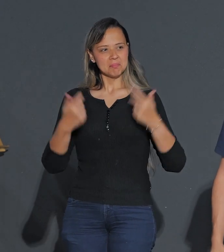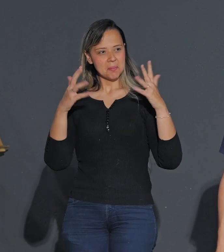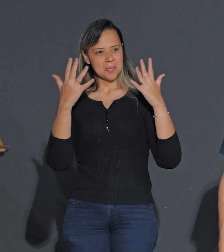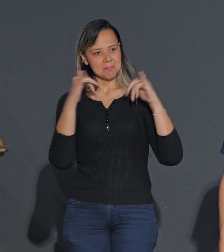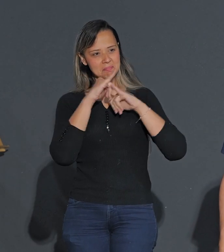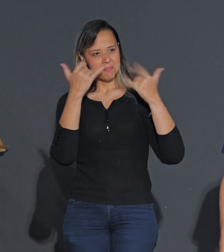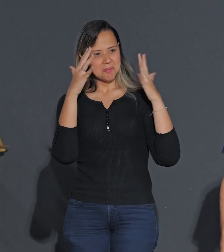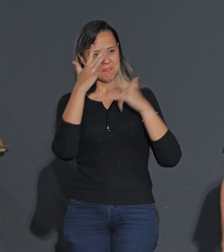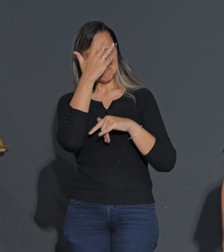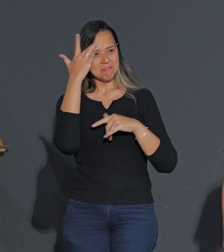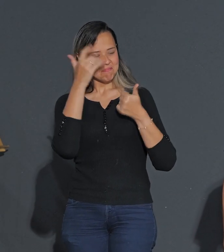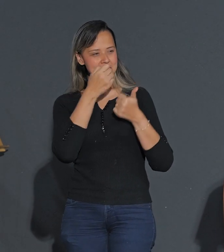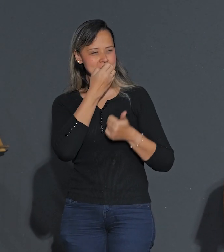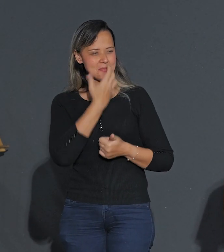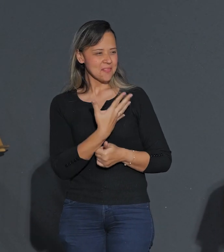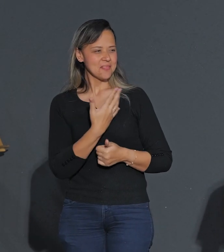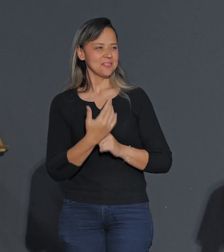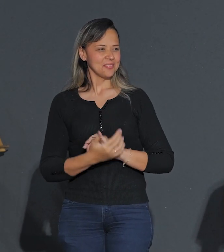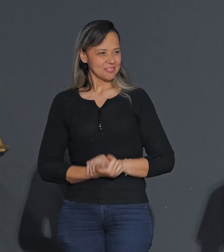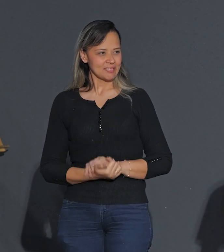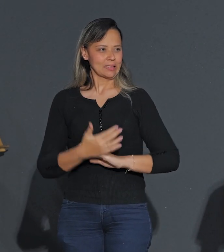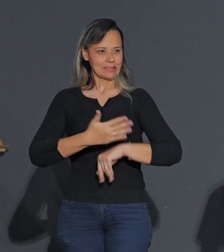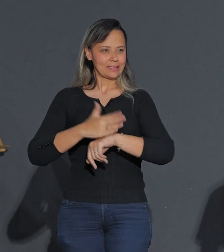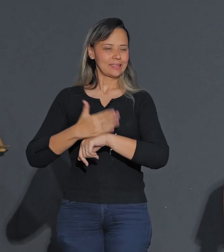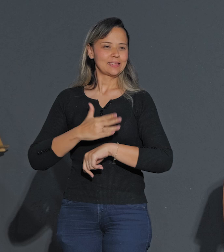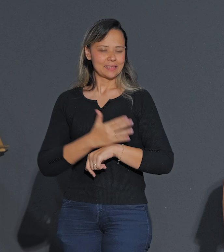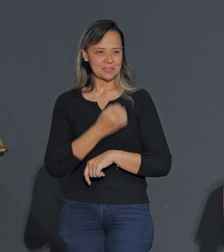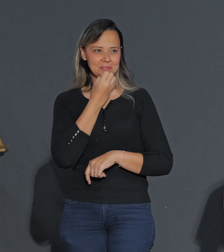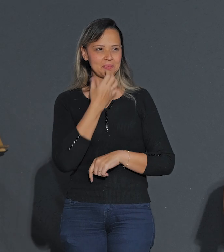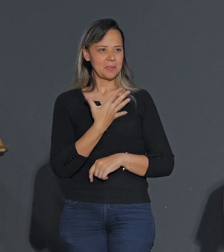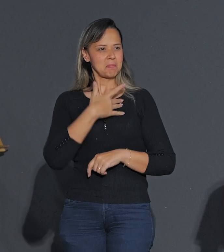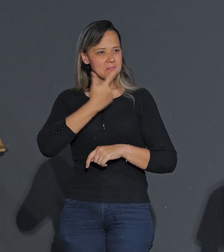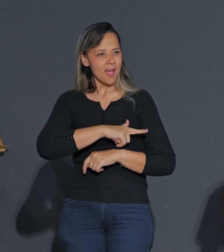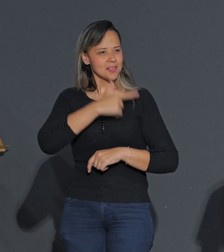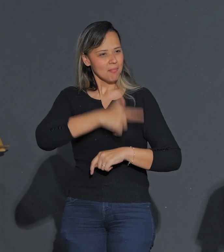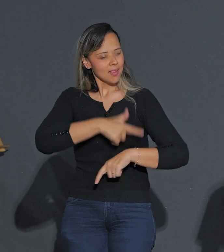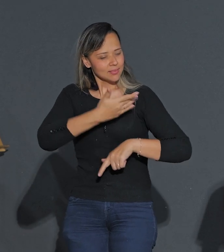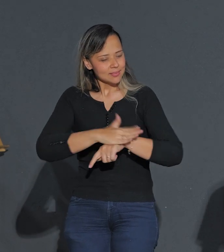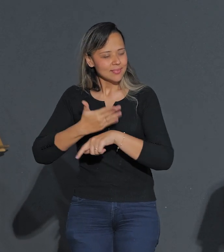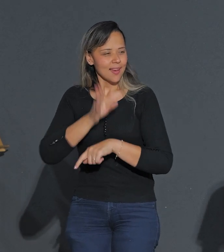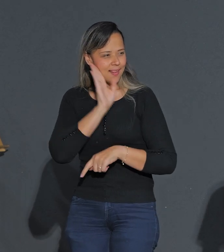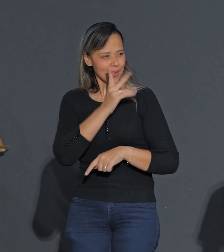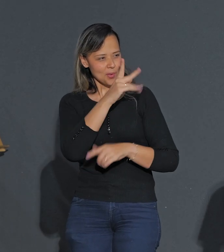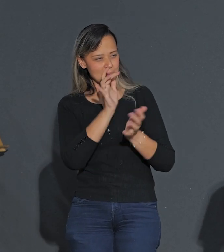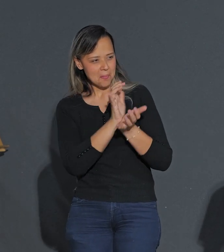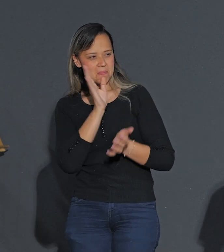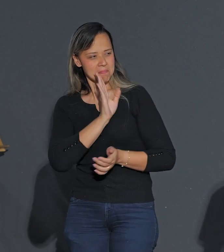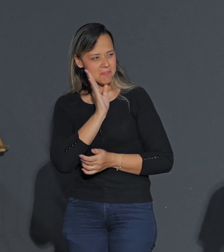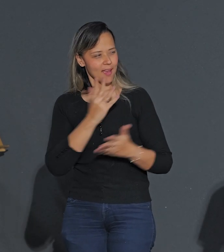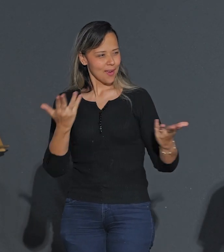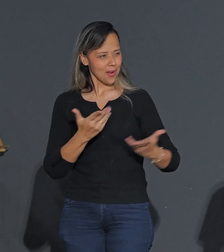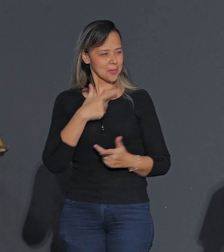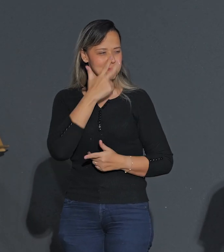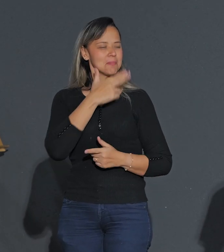Parabéns, pessoal. Muito bom. Cada vez, né? Cada vez mais legal essa tua turma aí, né, Ali? Agora já